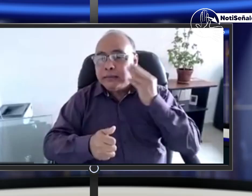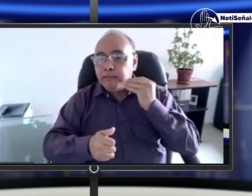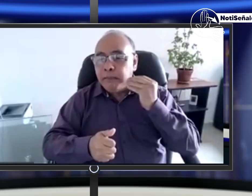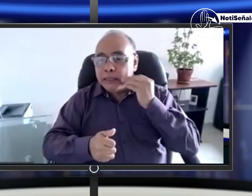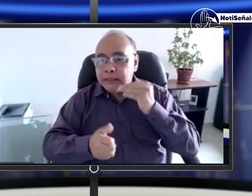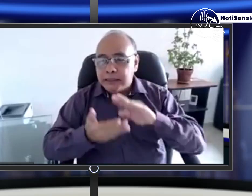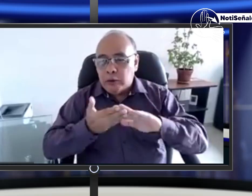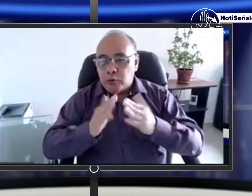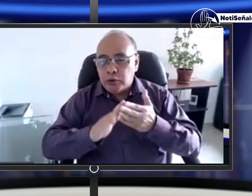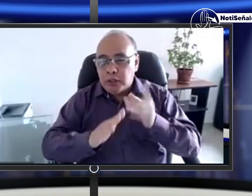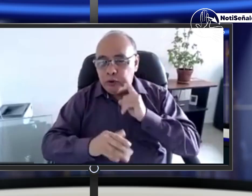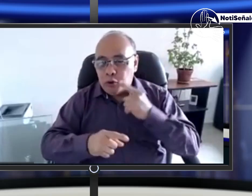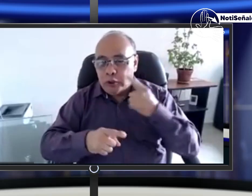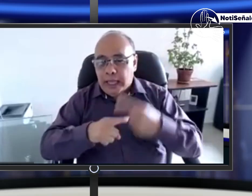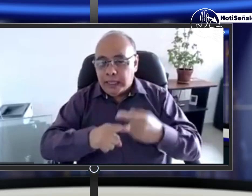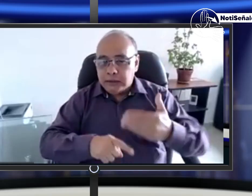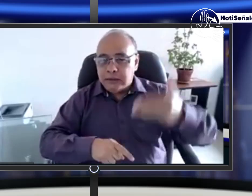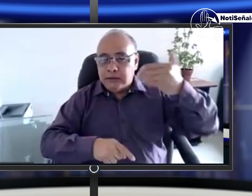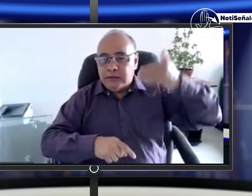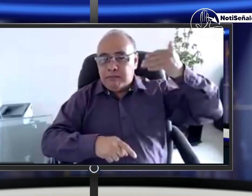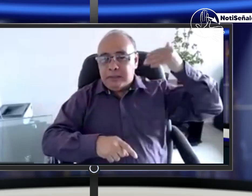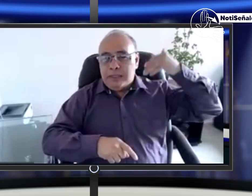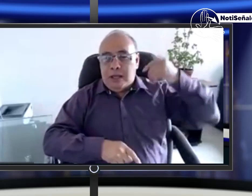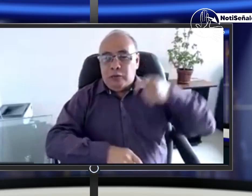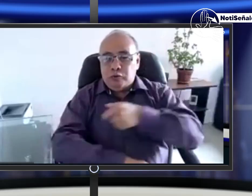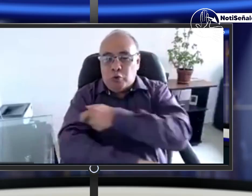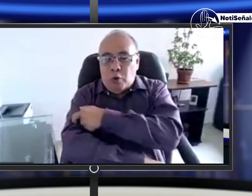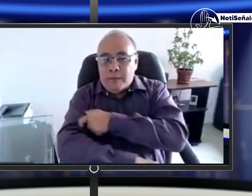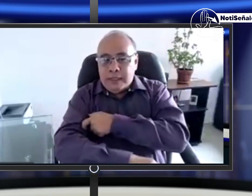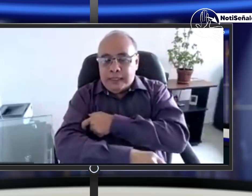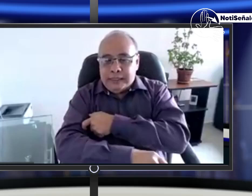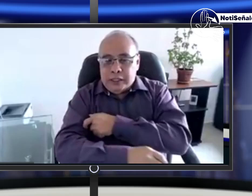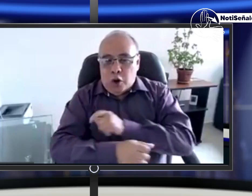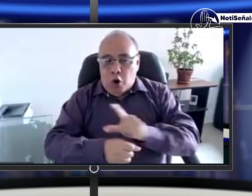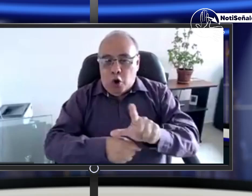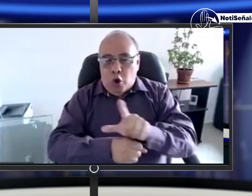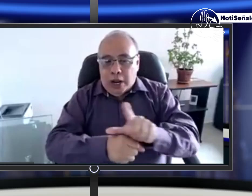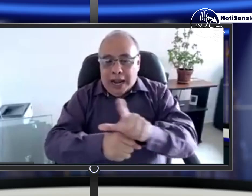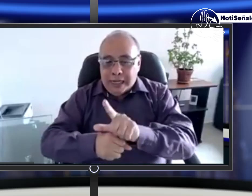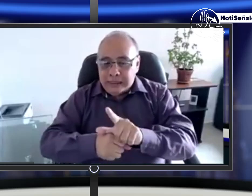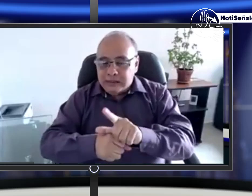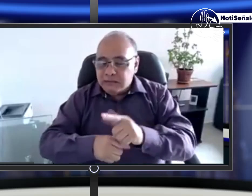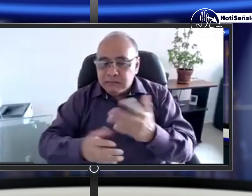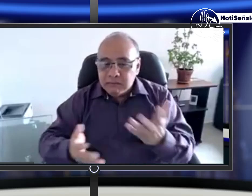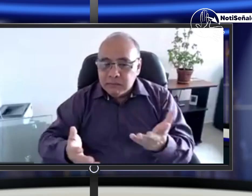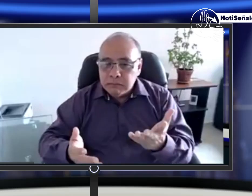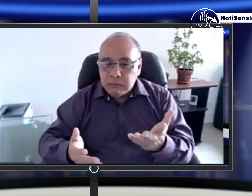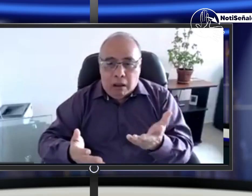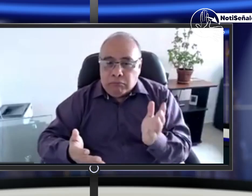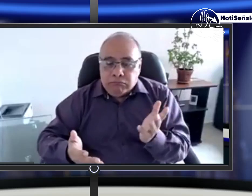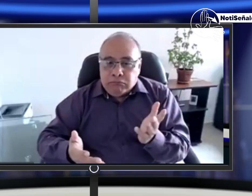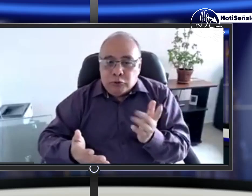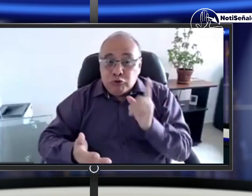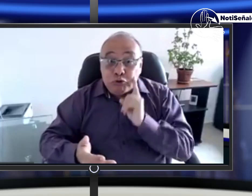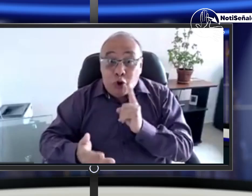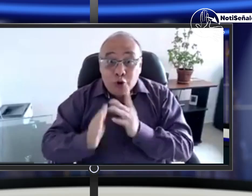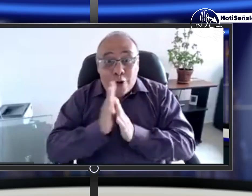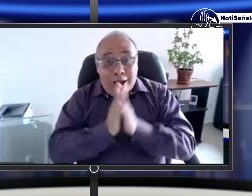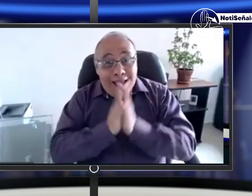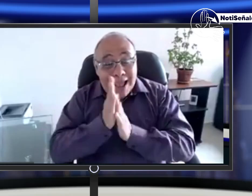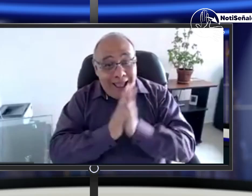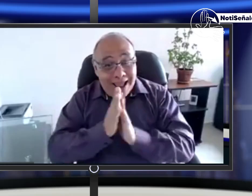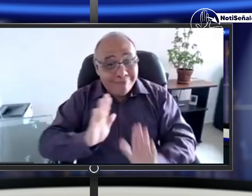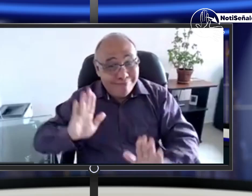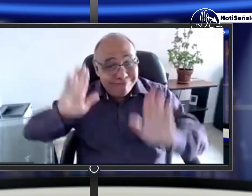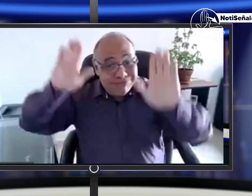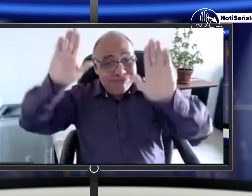Lucía Silva y está Daniel Camacho, quienes nos pueden también dar referencia de las situaciones que se comentan,